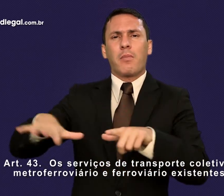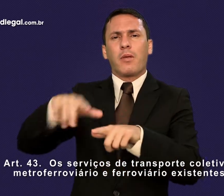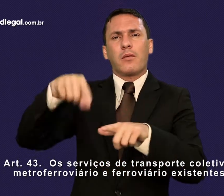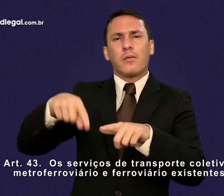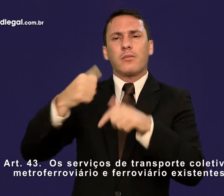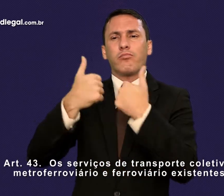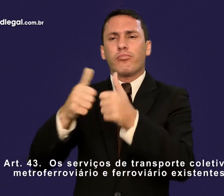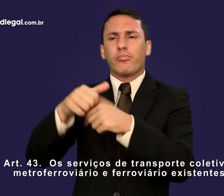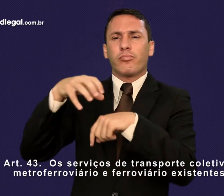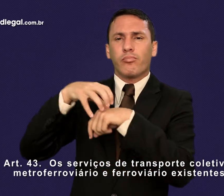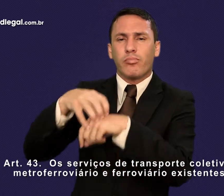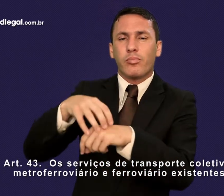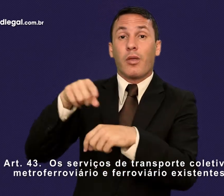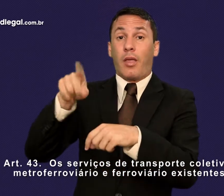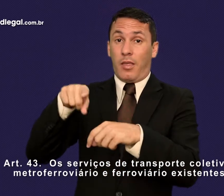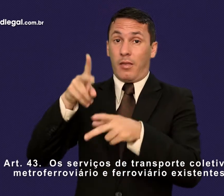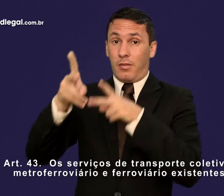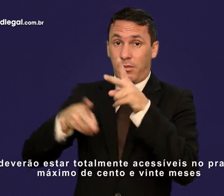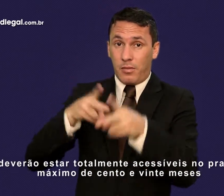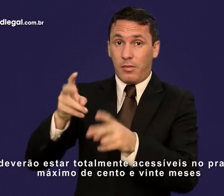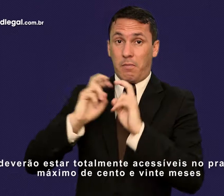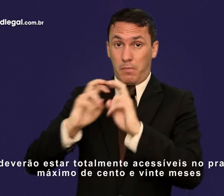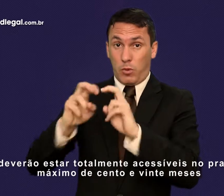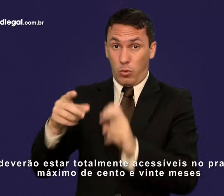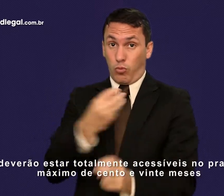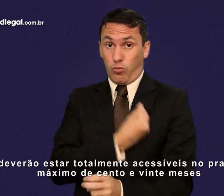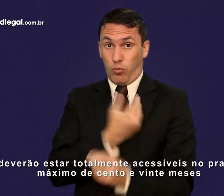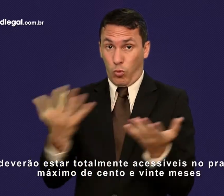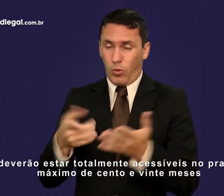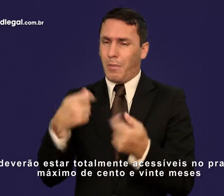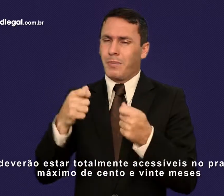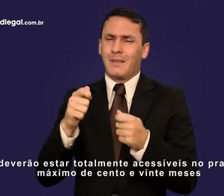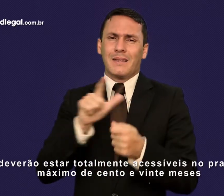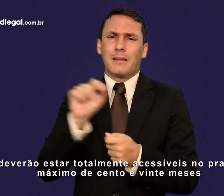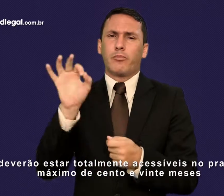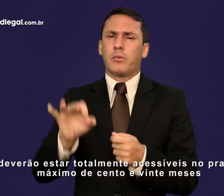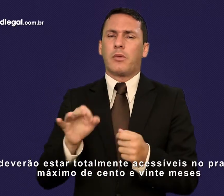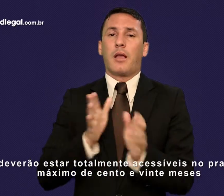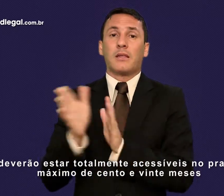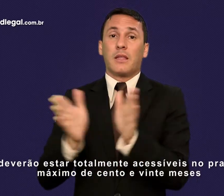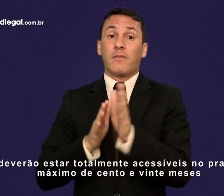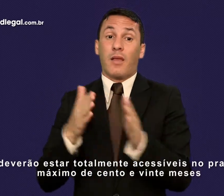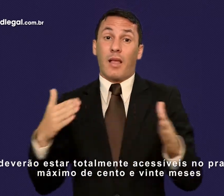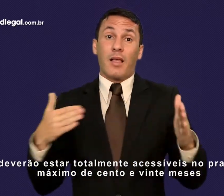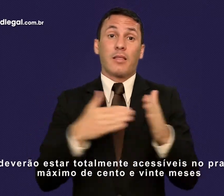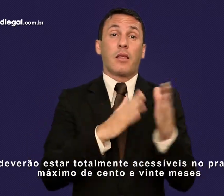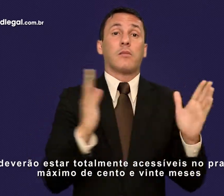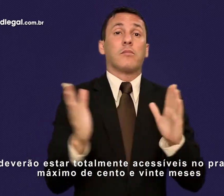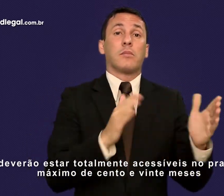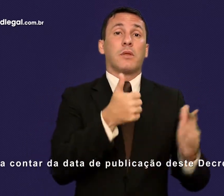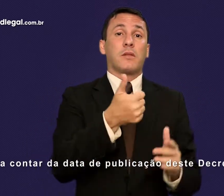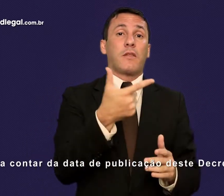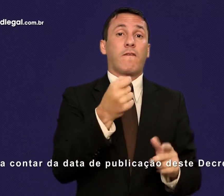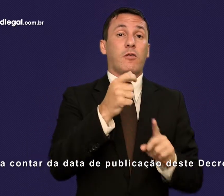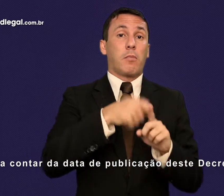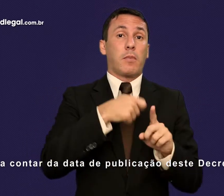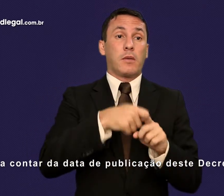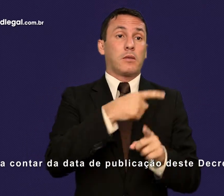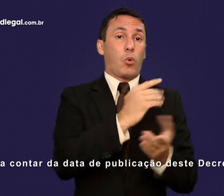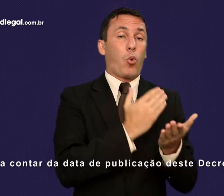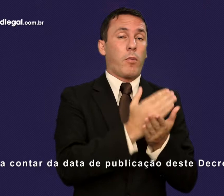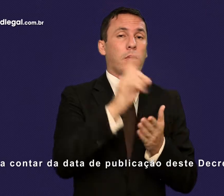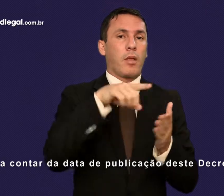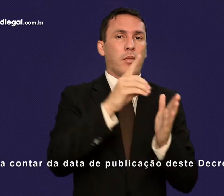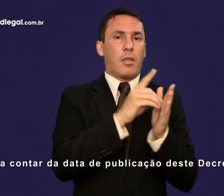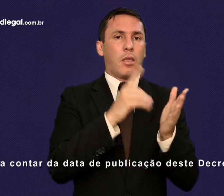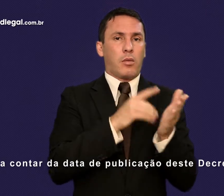coletivo metroferroviário e ferroviário existentes deverão estar totalmente acessíveis no prazo máximo de 120 meses a contar da data